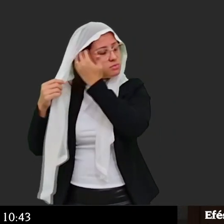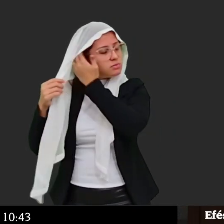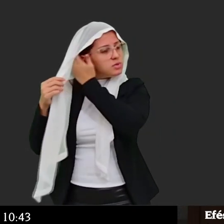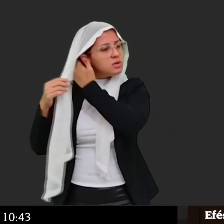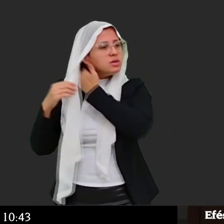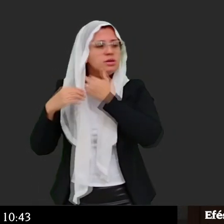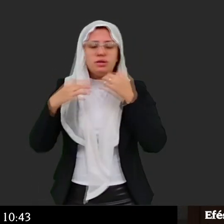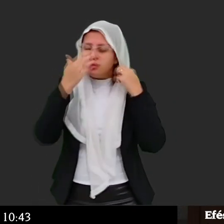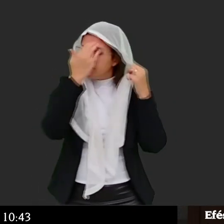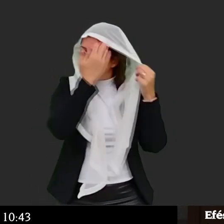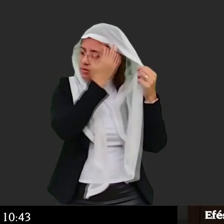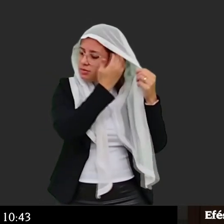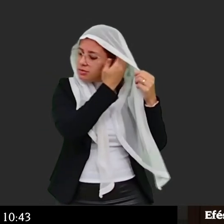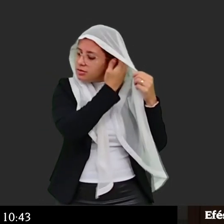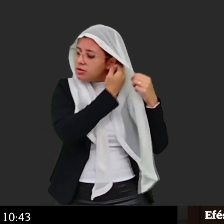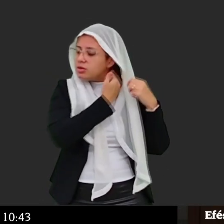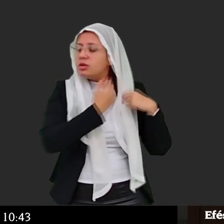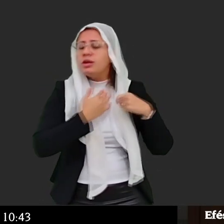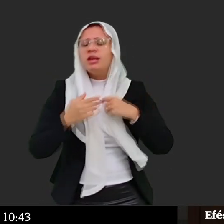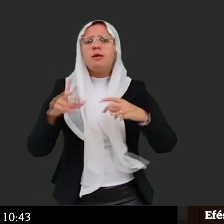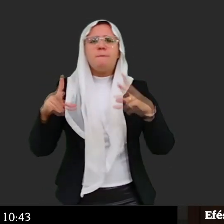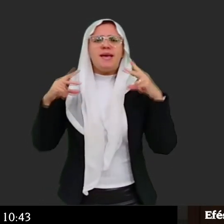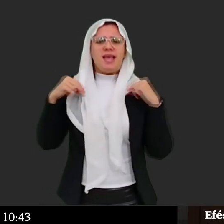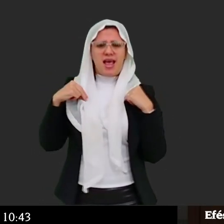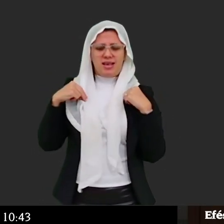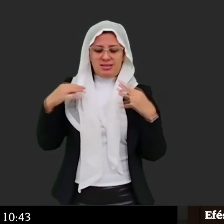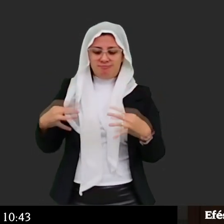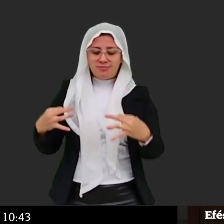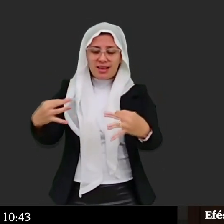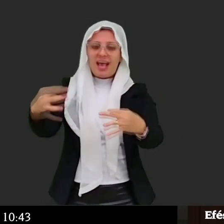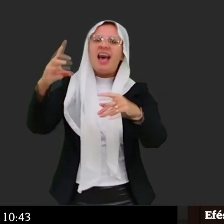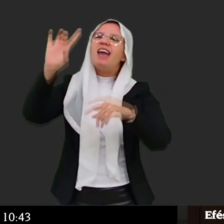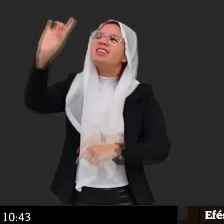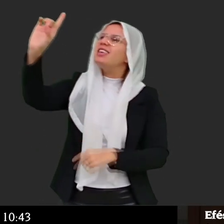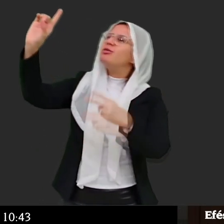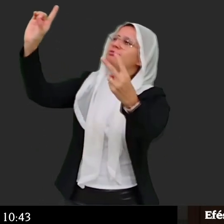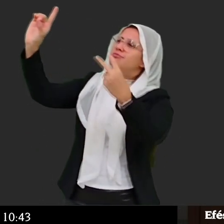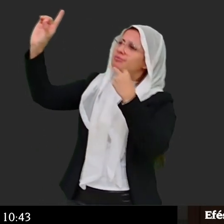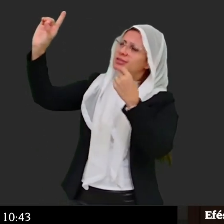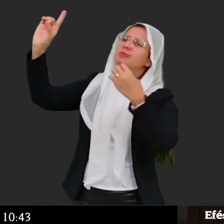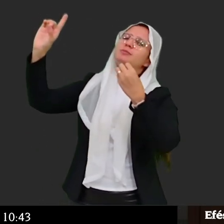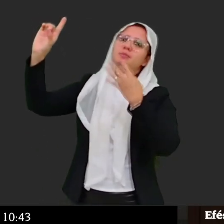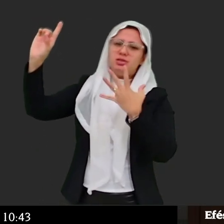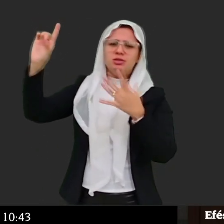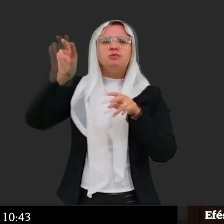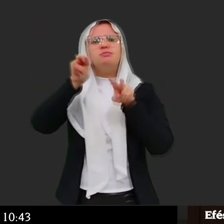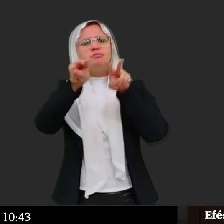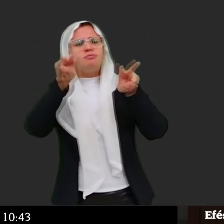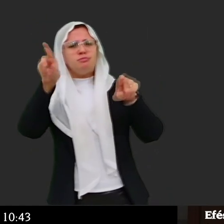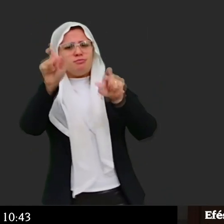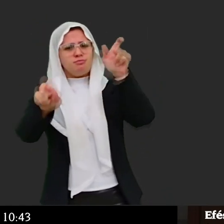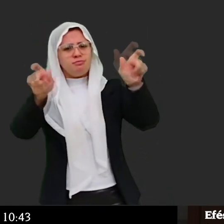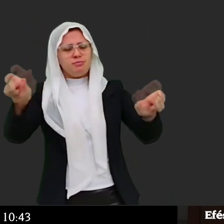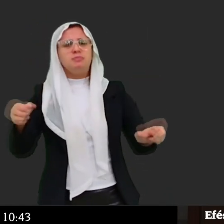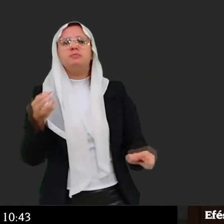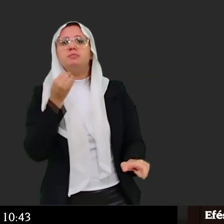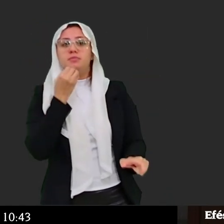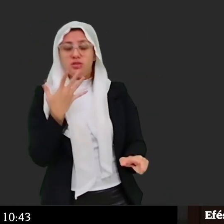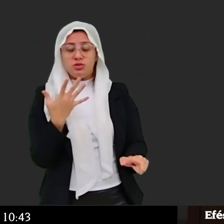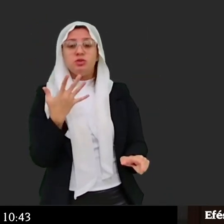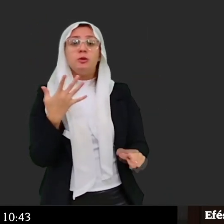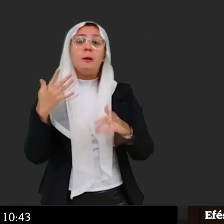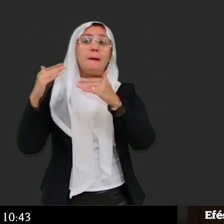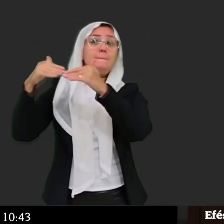do Senhor, seremos benditos de Deus e dignos de alcançar aquilo que Ele